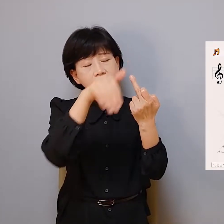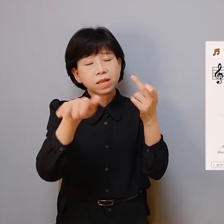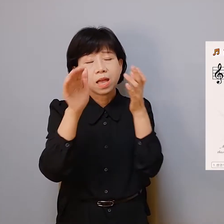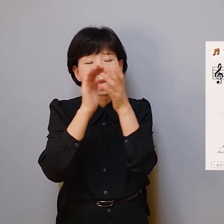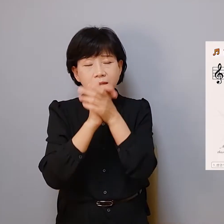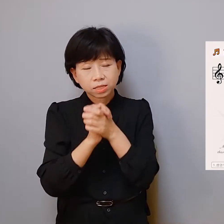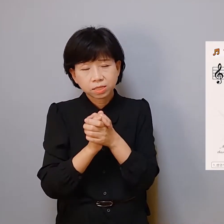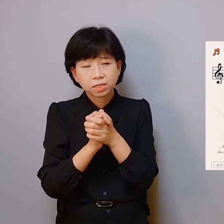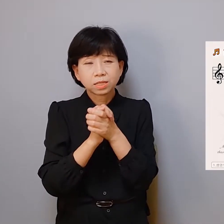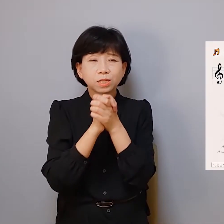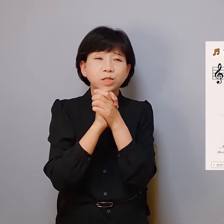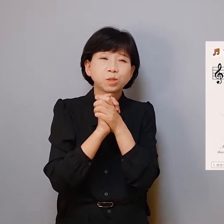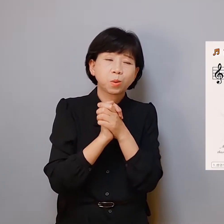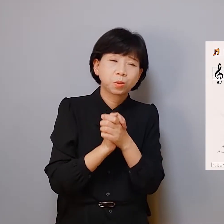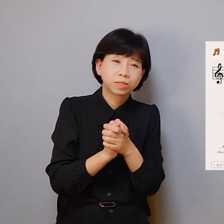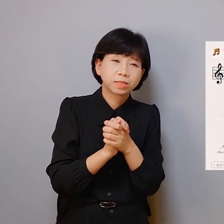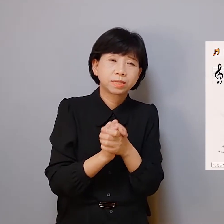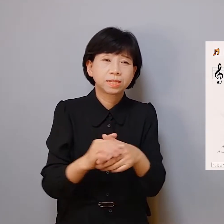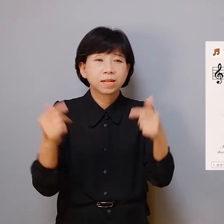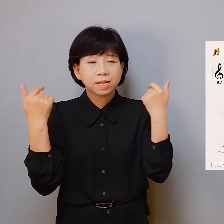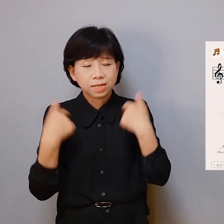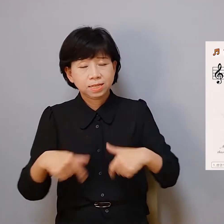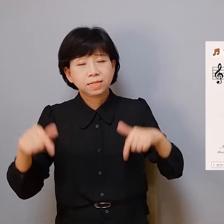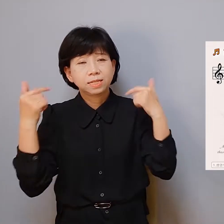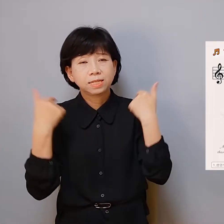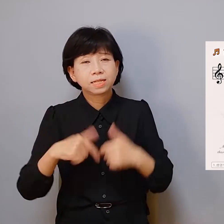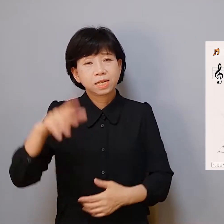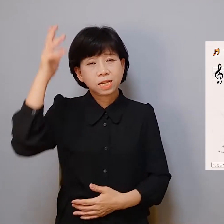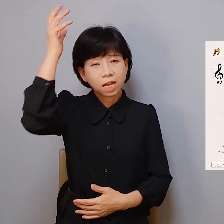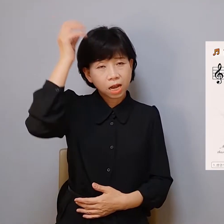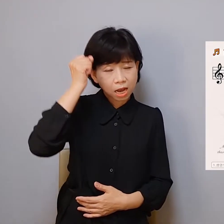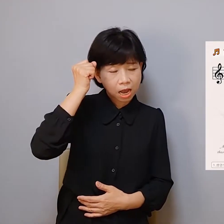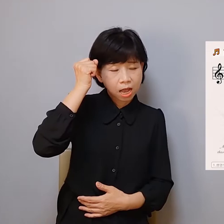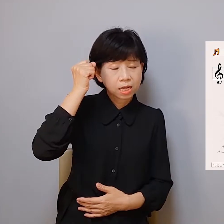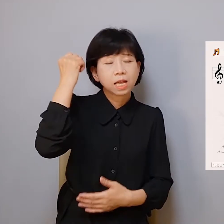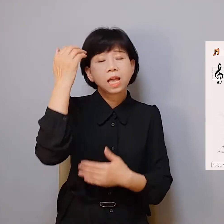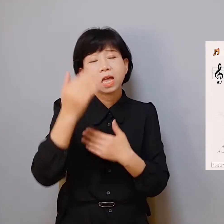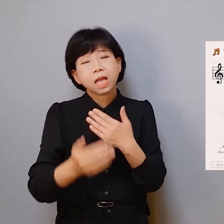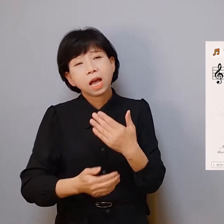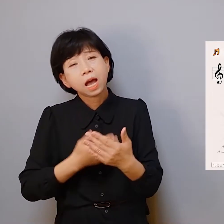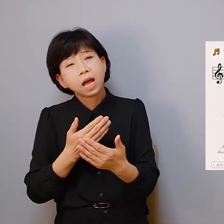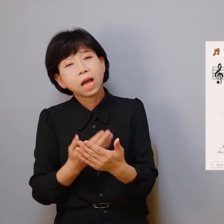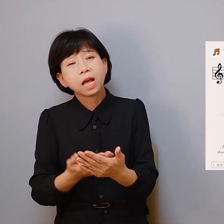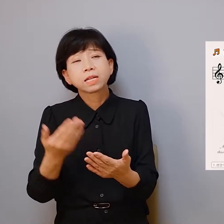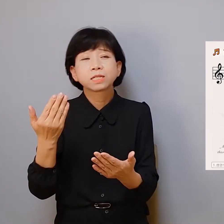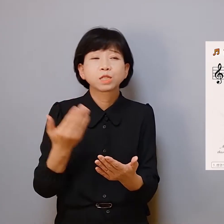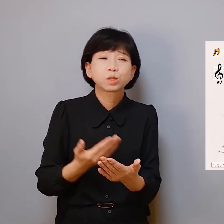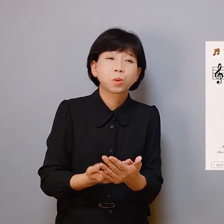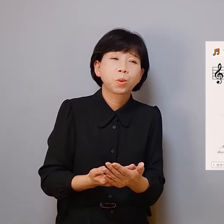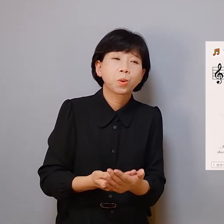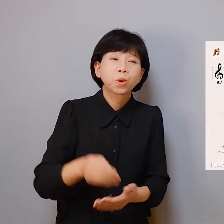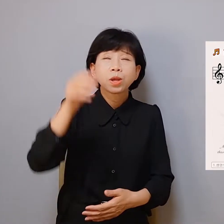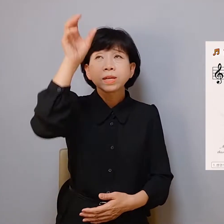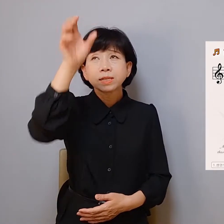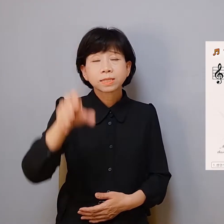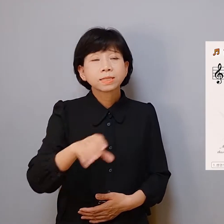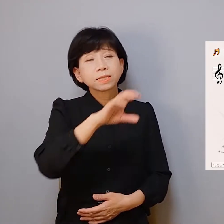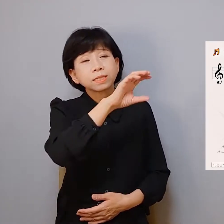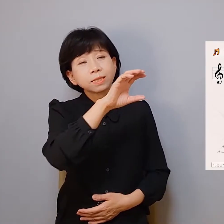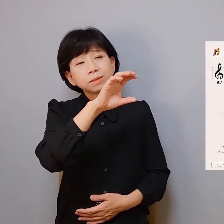저 겟세마네 기도를 늘 기억하게